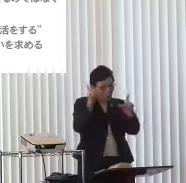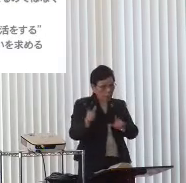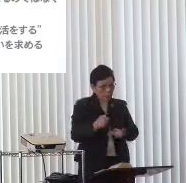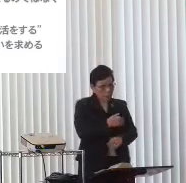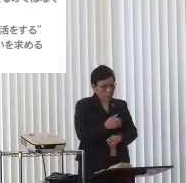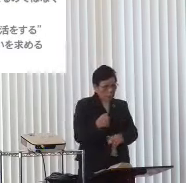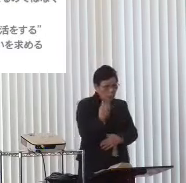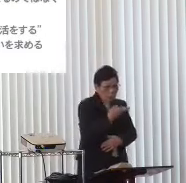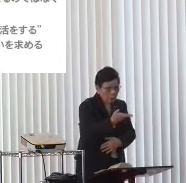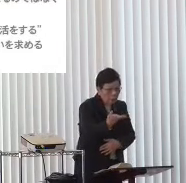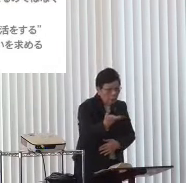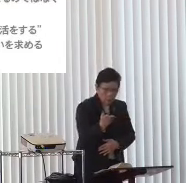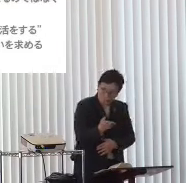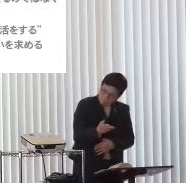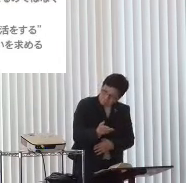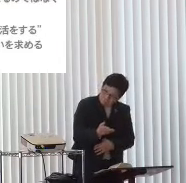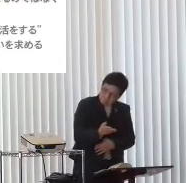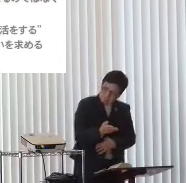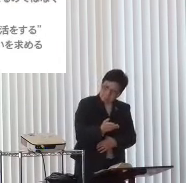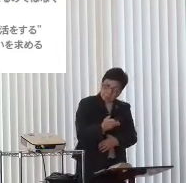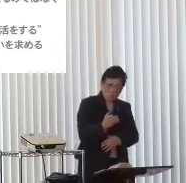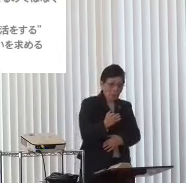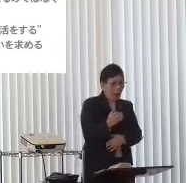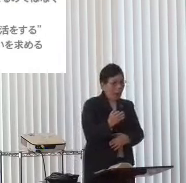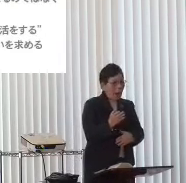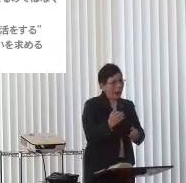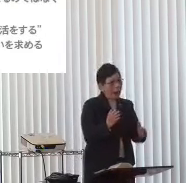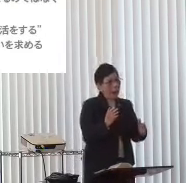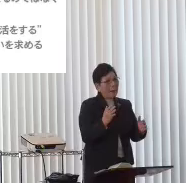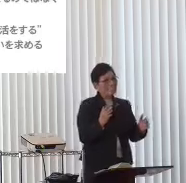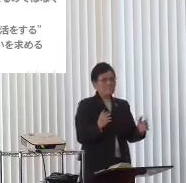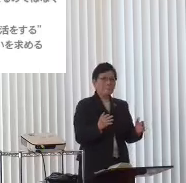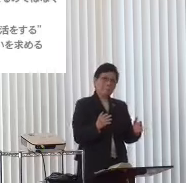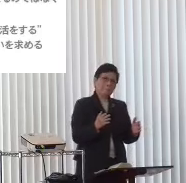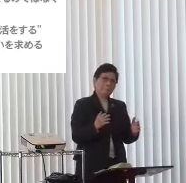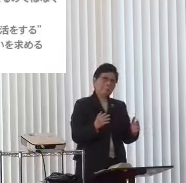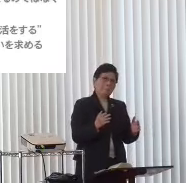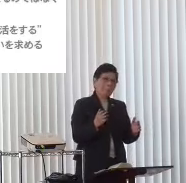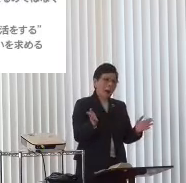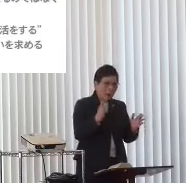って言われるとですね、あんまり考えないと思うんですね、そういうことは。